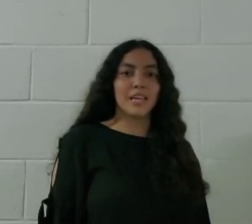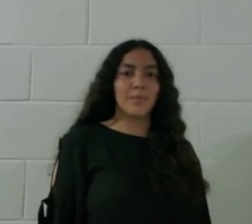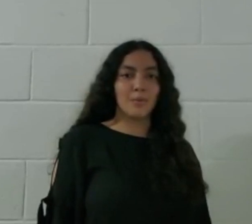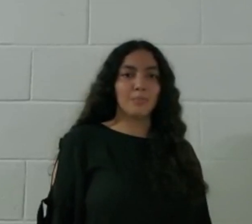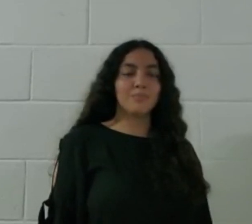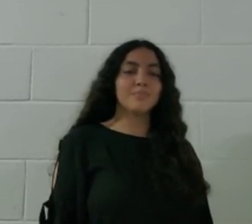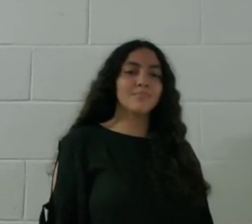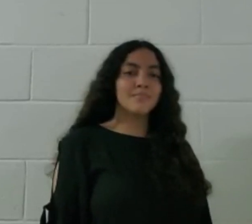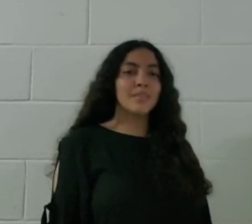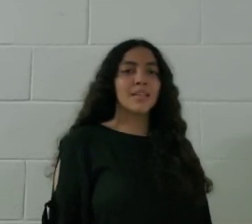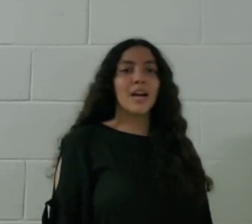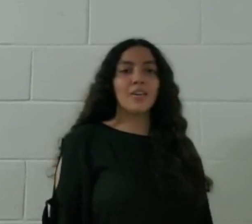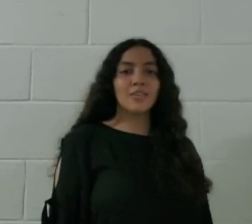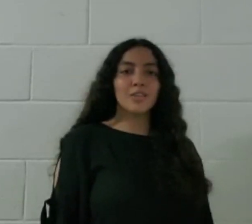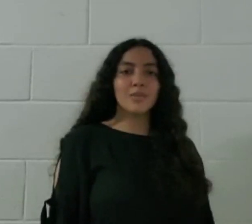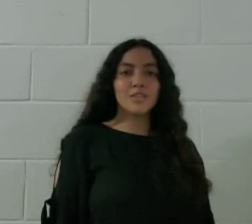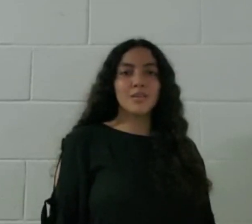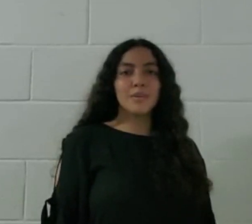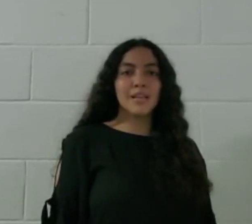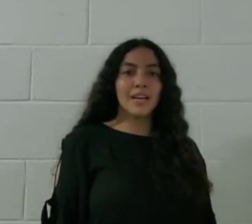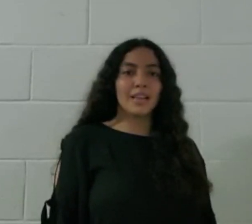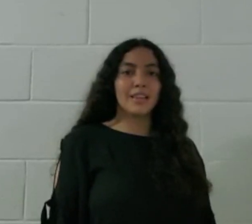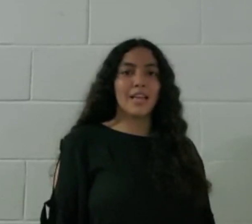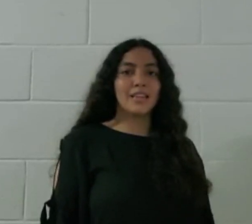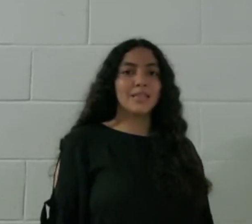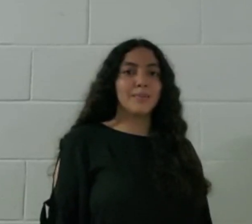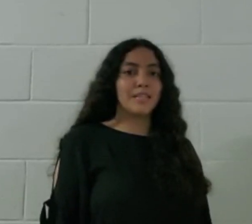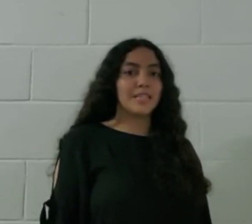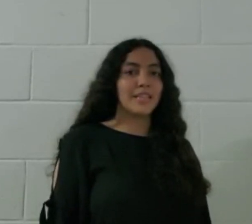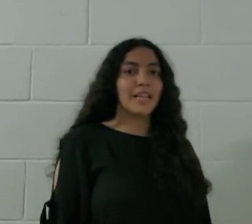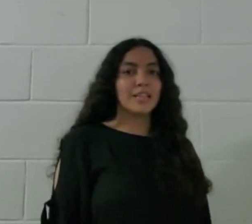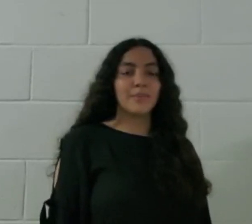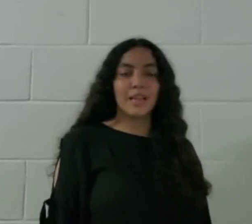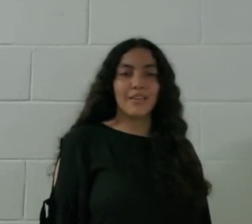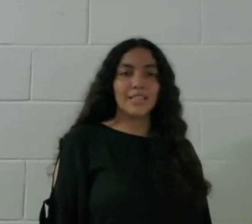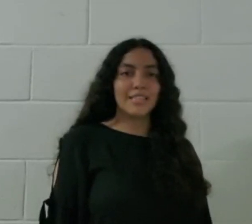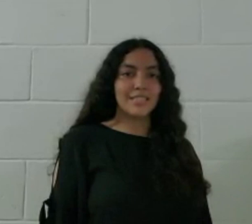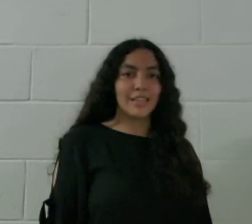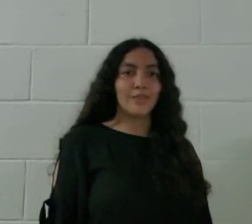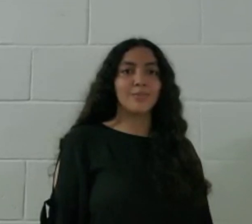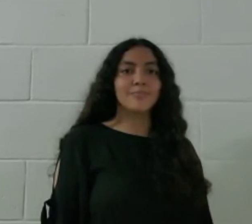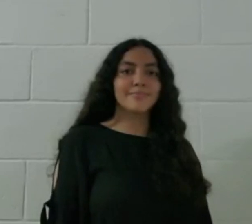amor. A continuación, Milka Hernández presenta las palabras de estilo.